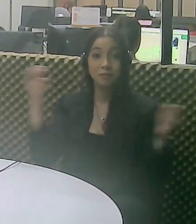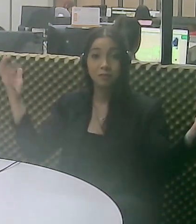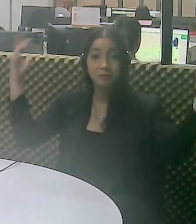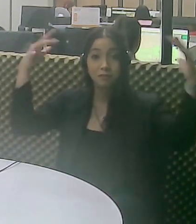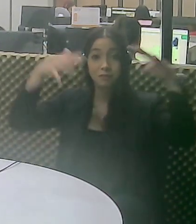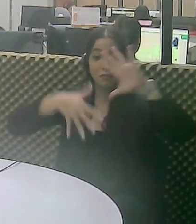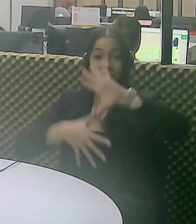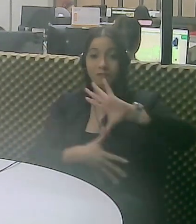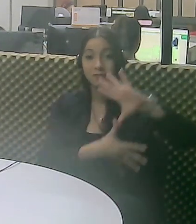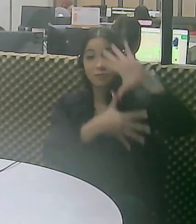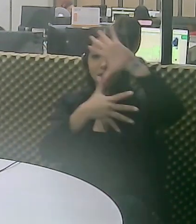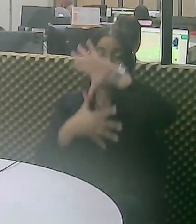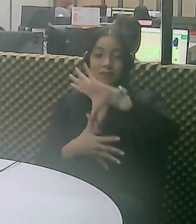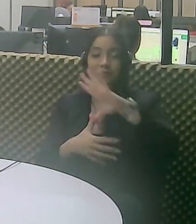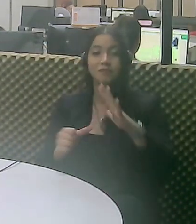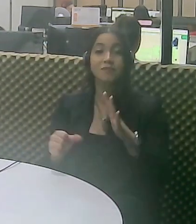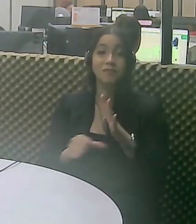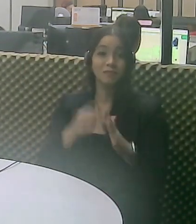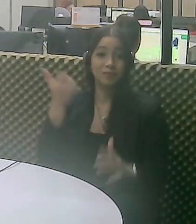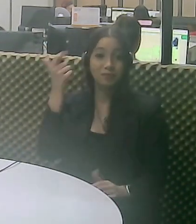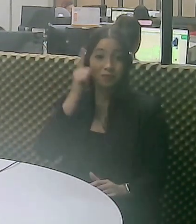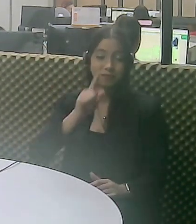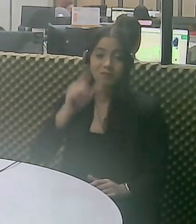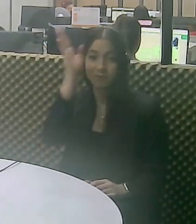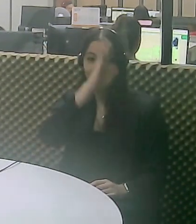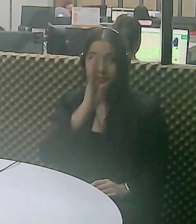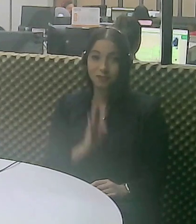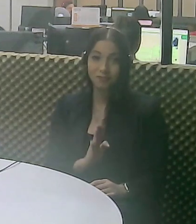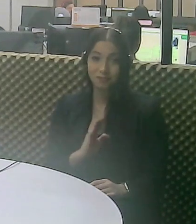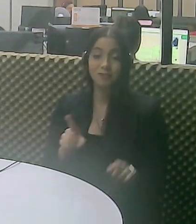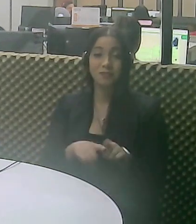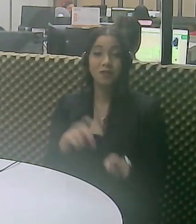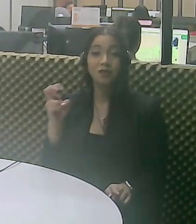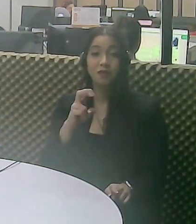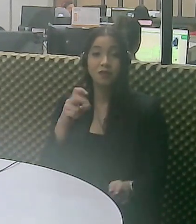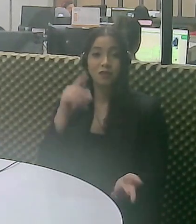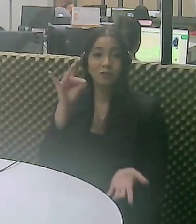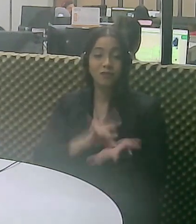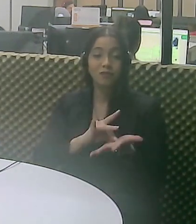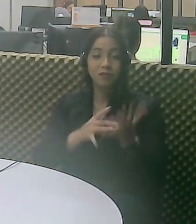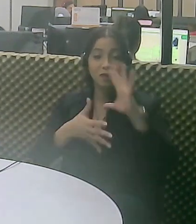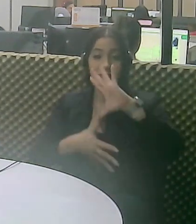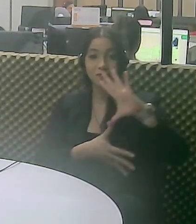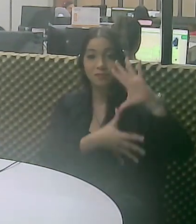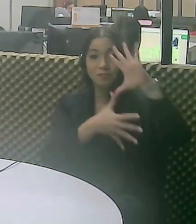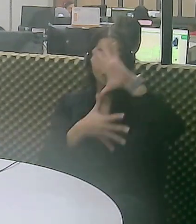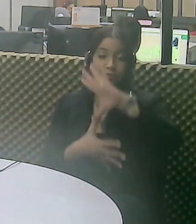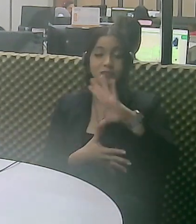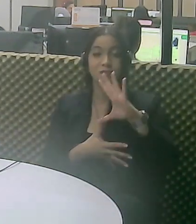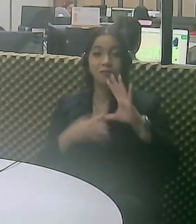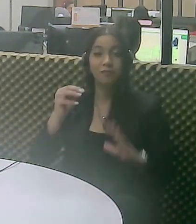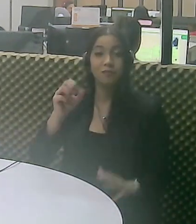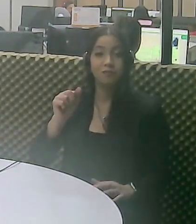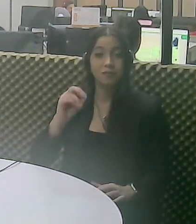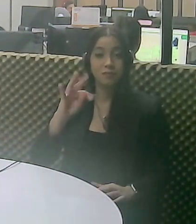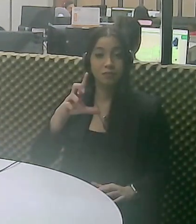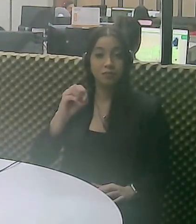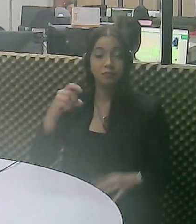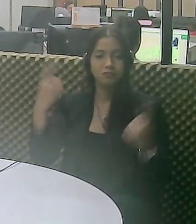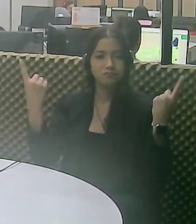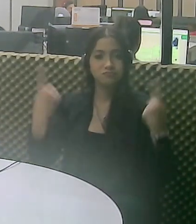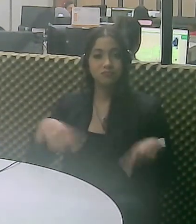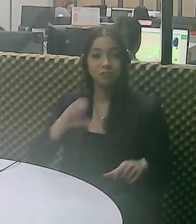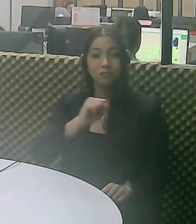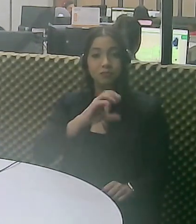três Américas. Primeiro colocado no ranking brasileiro e quinto no ranking real das Américas em sua categoria, Marco Túlio competirá